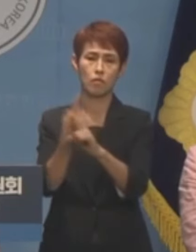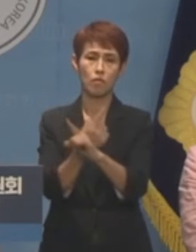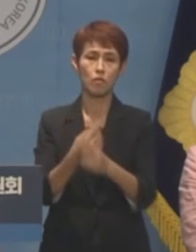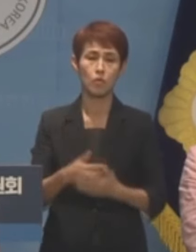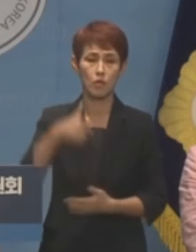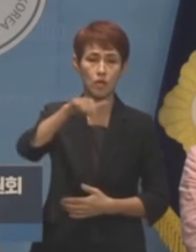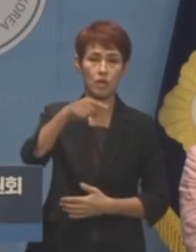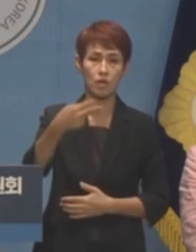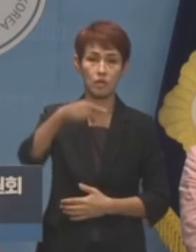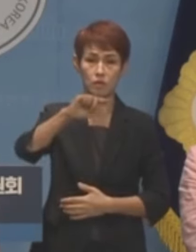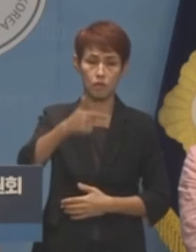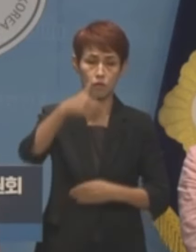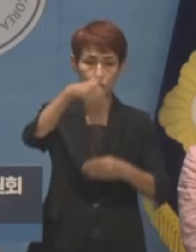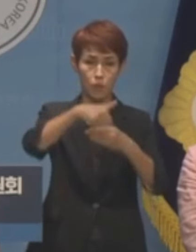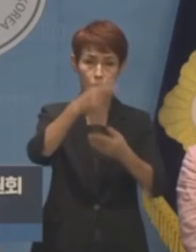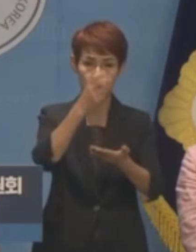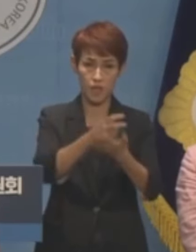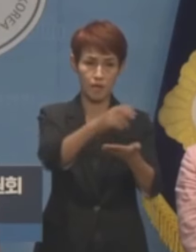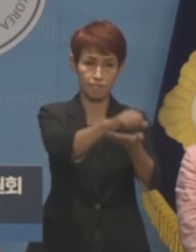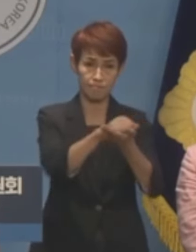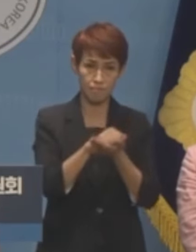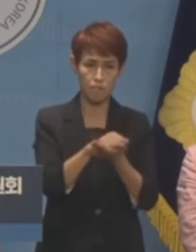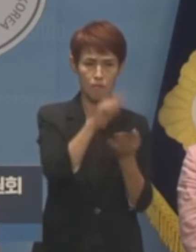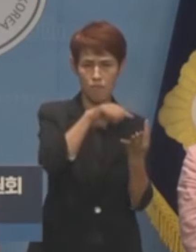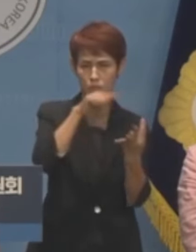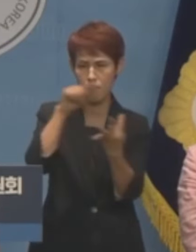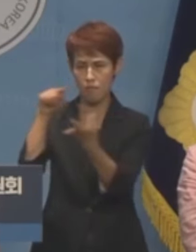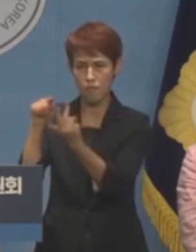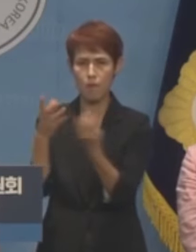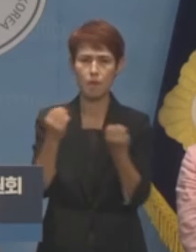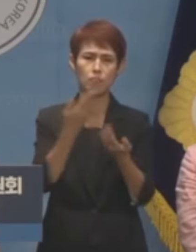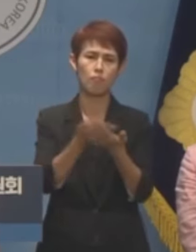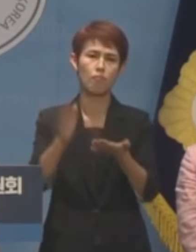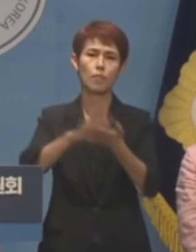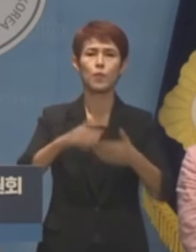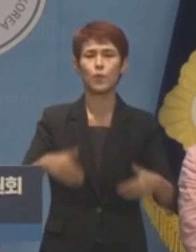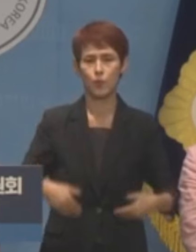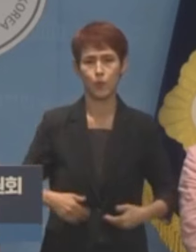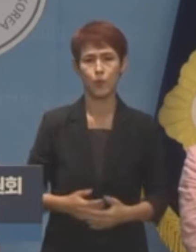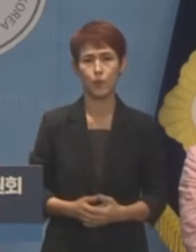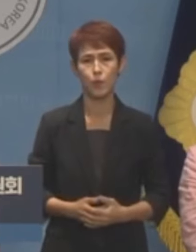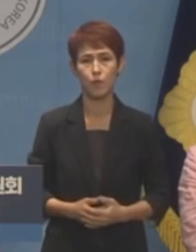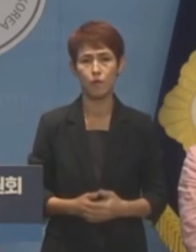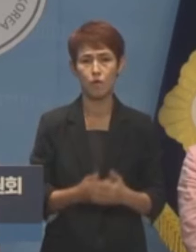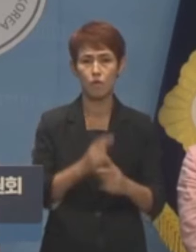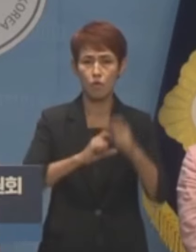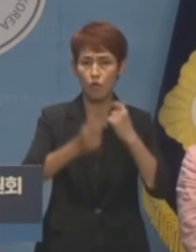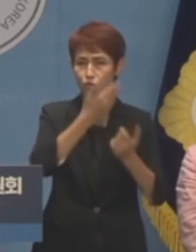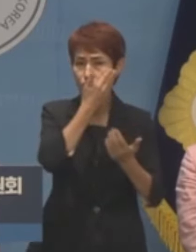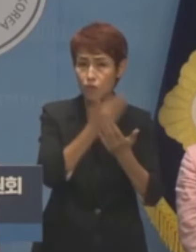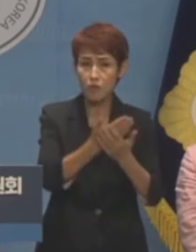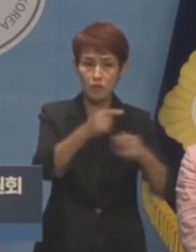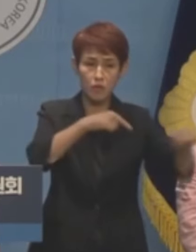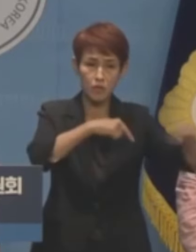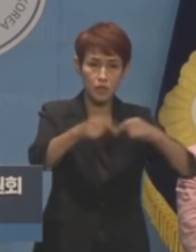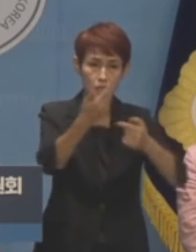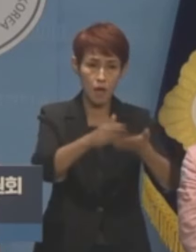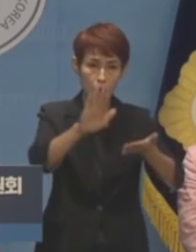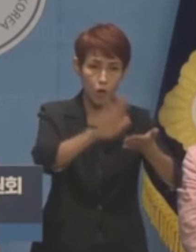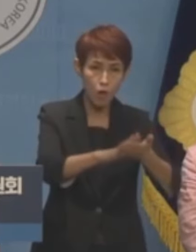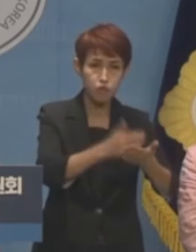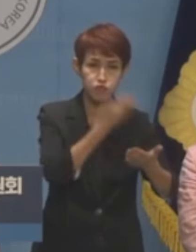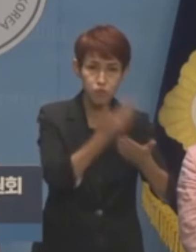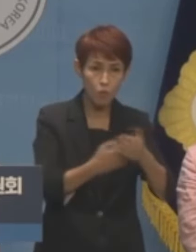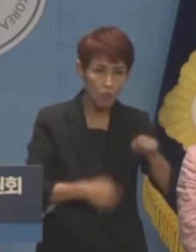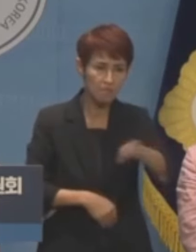등 산적한 정치 개혁 과제가 많습니다 더 중요한 정치 개혁 과제는 뒤로하고 지구당